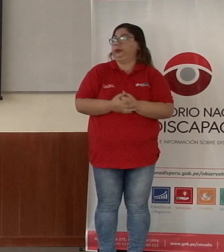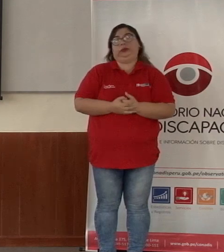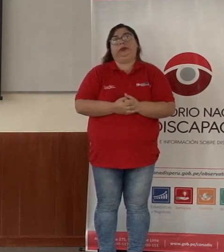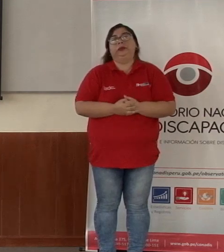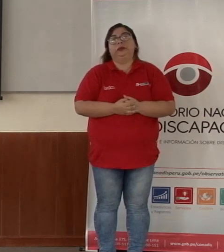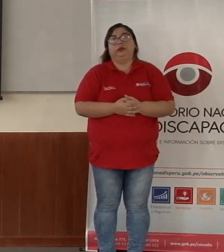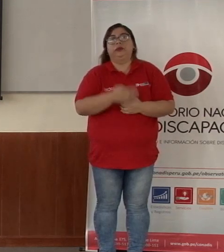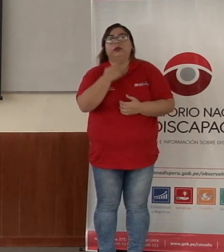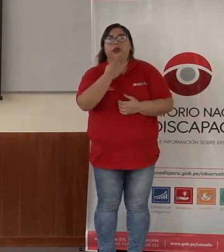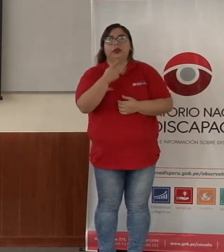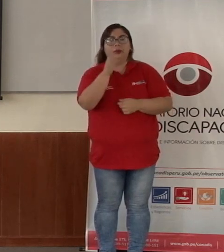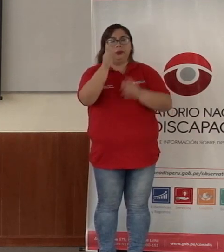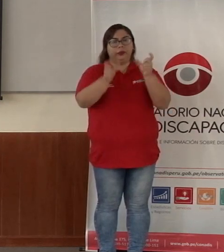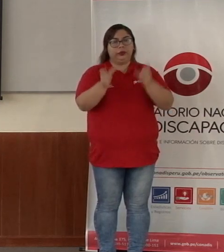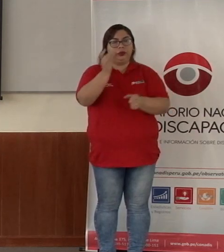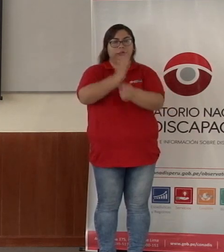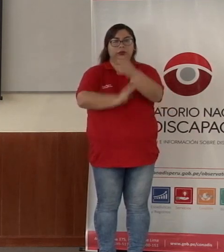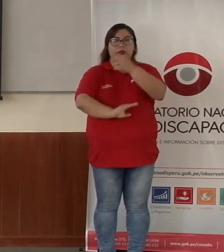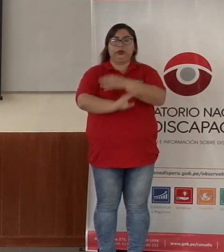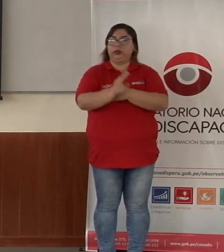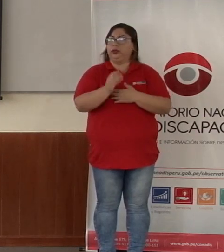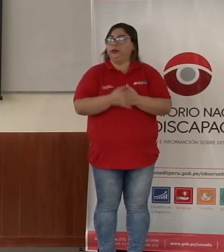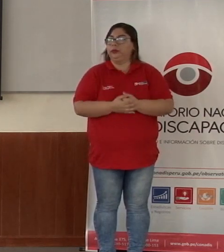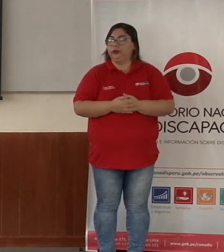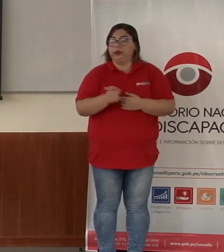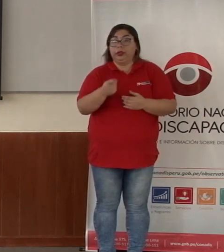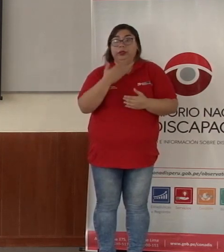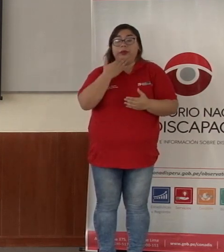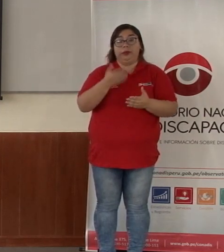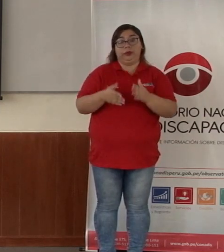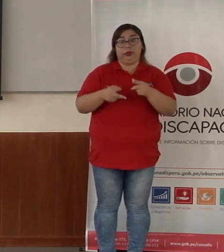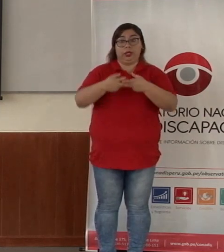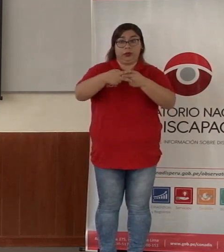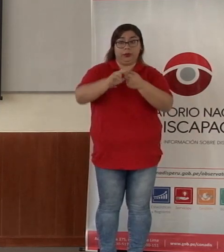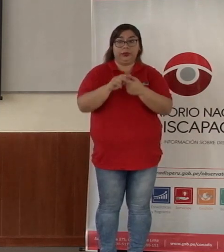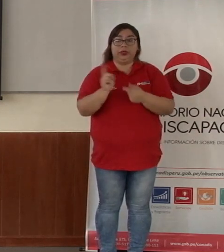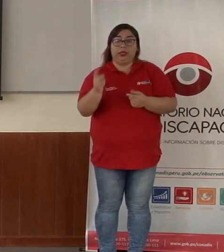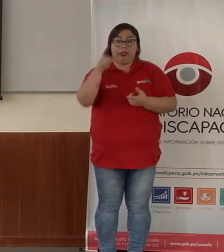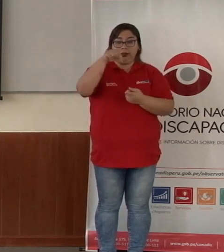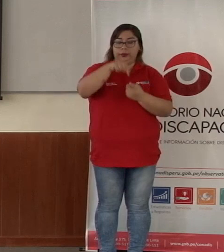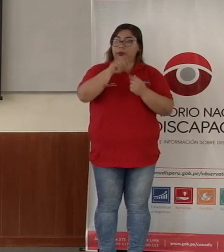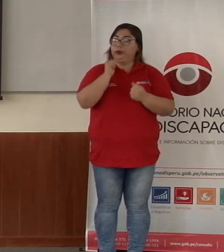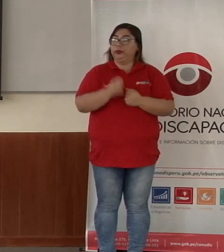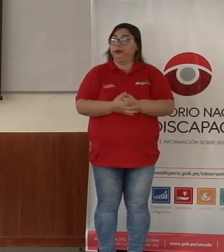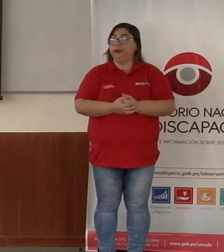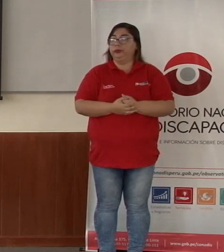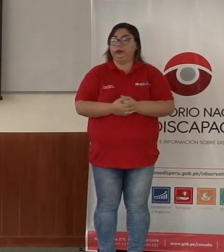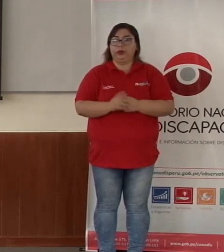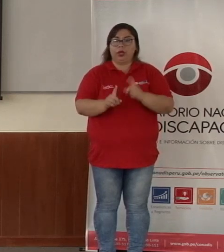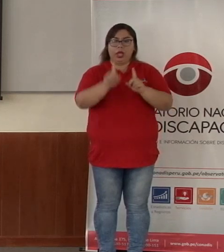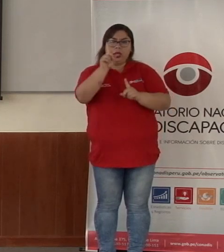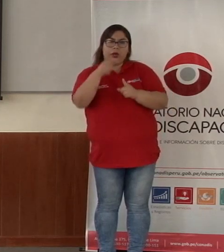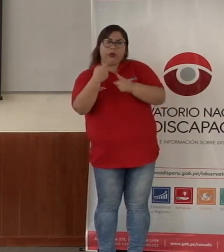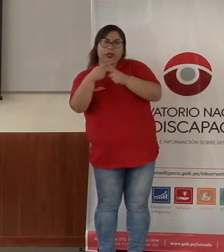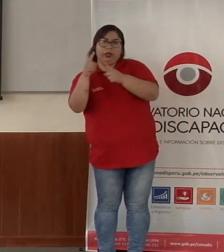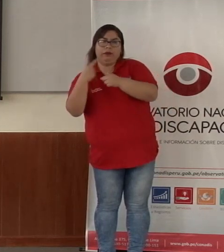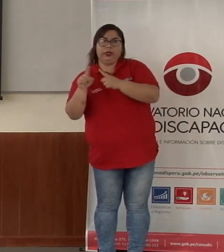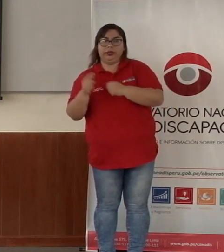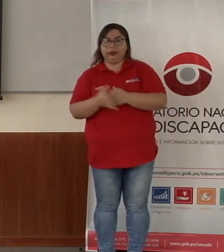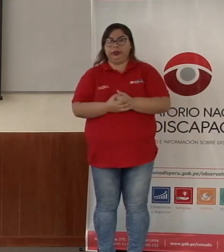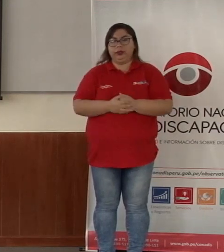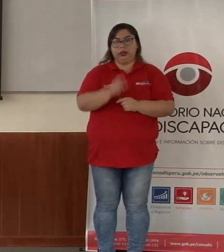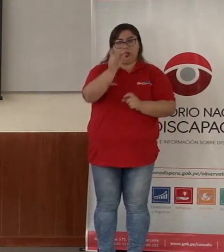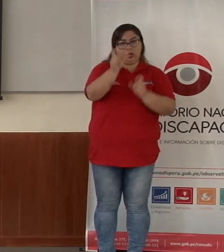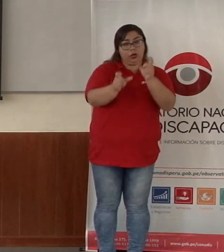término persona con discapacidad? Y vamos a partir desde ese punto. ¿Hay alguna diferencia entre una